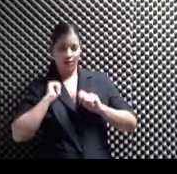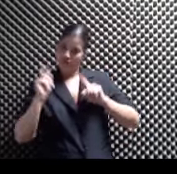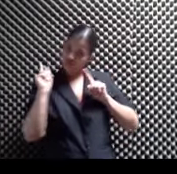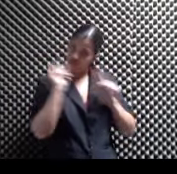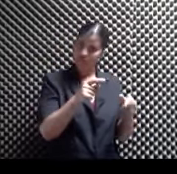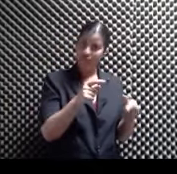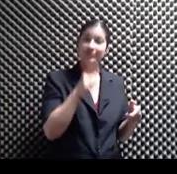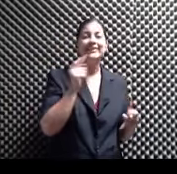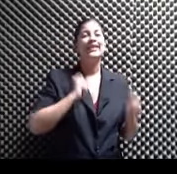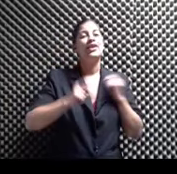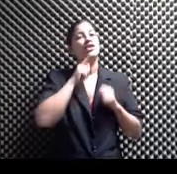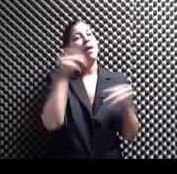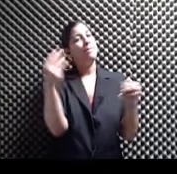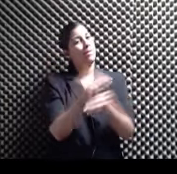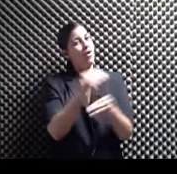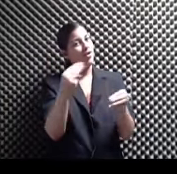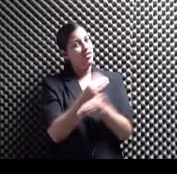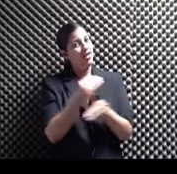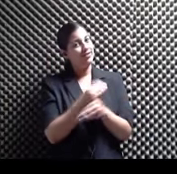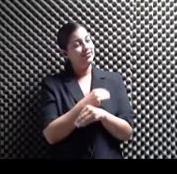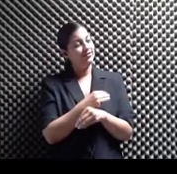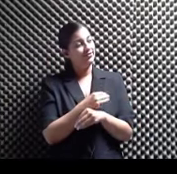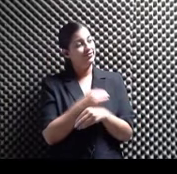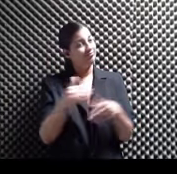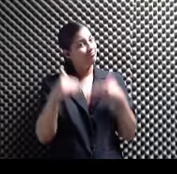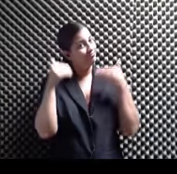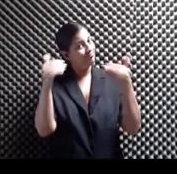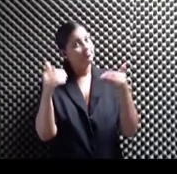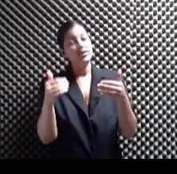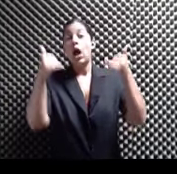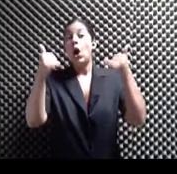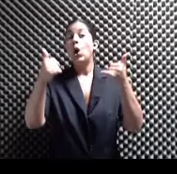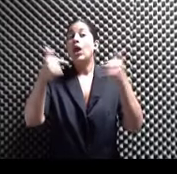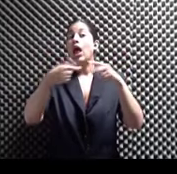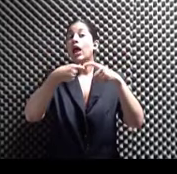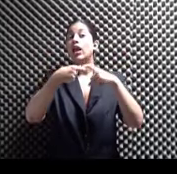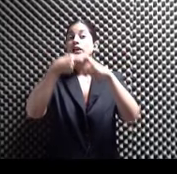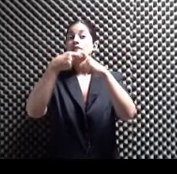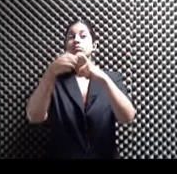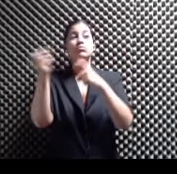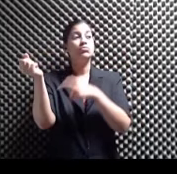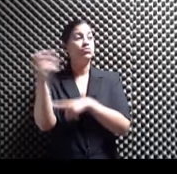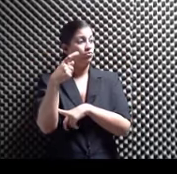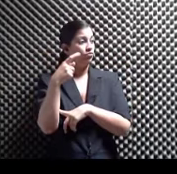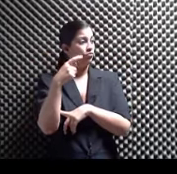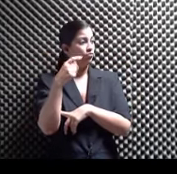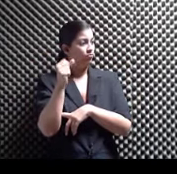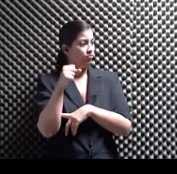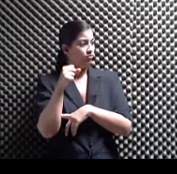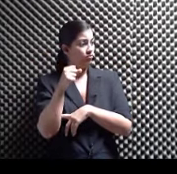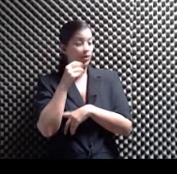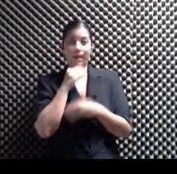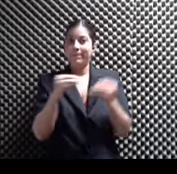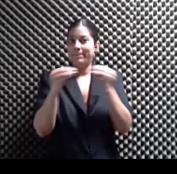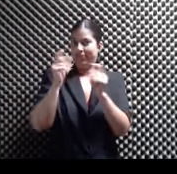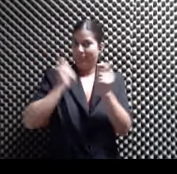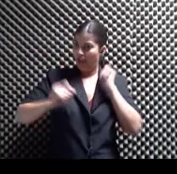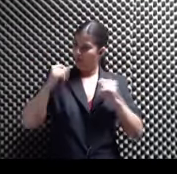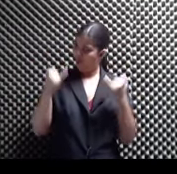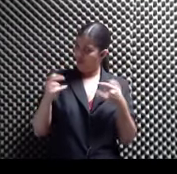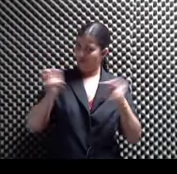Vamos al teatro porque el teatro está de moda, así que vamos para encima. Pero ahora nos vamos a una pausilla. Y regresamos. Sí, ¿verdad? Sí, porque esto es un día como que